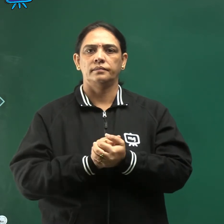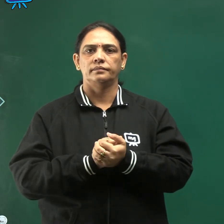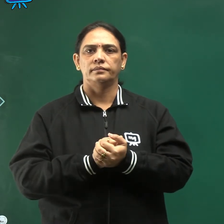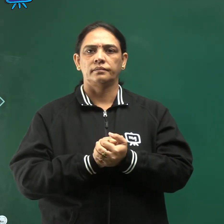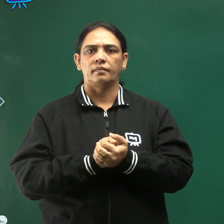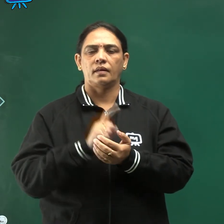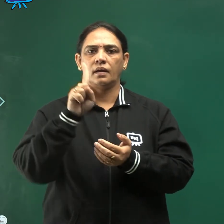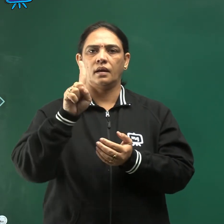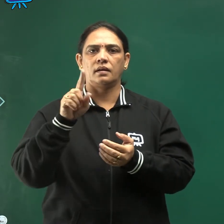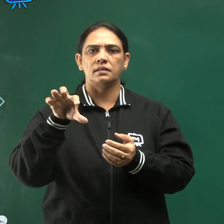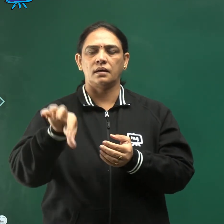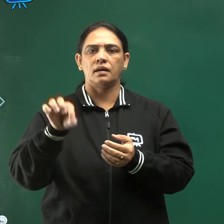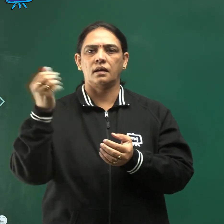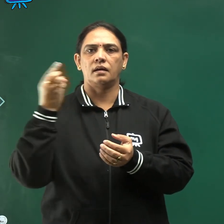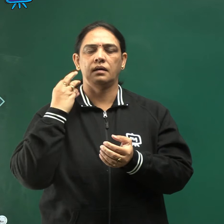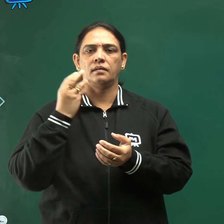एक संख्या